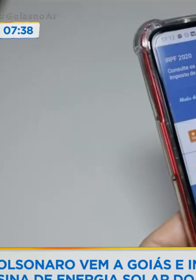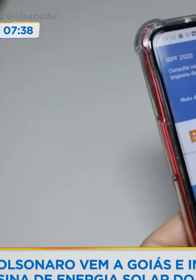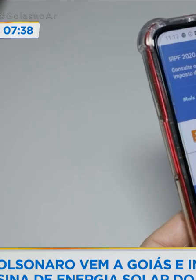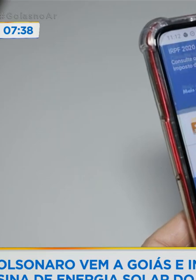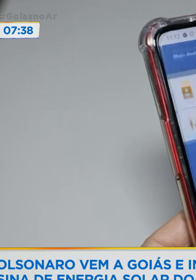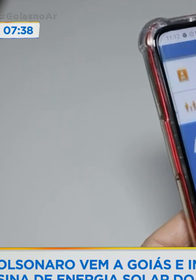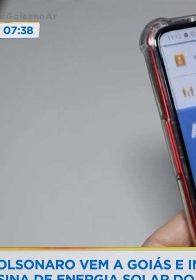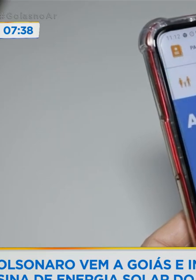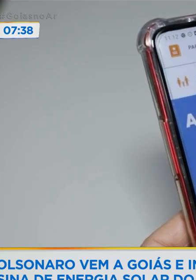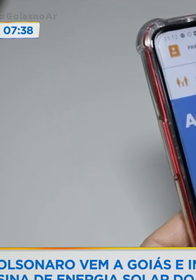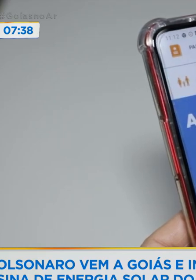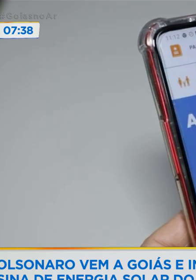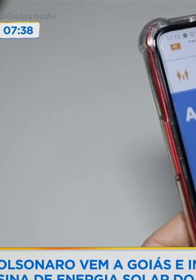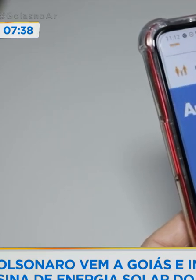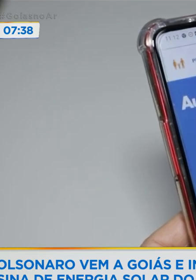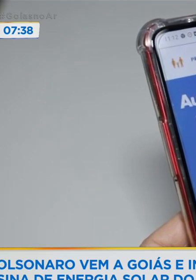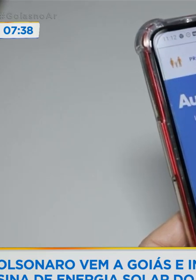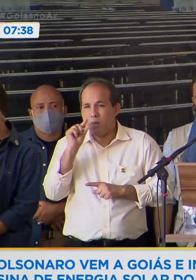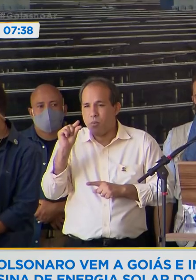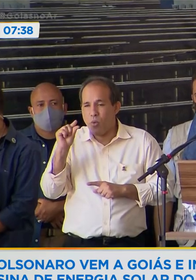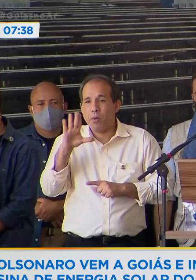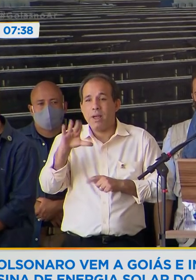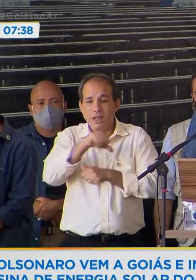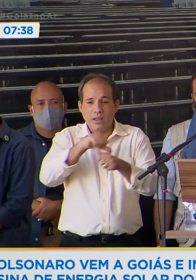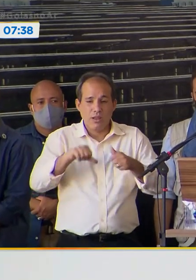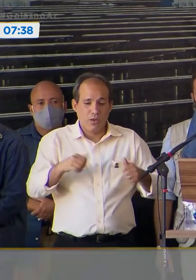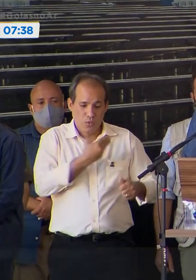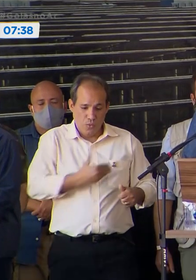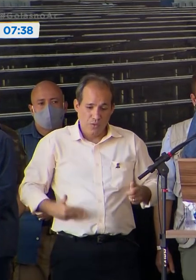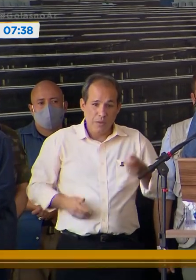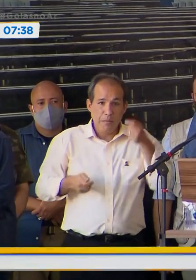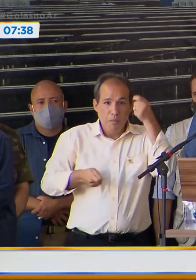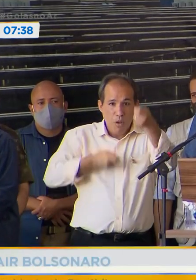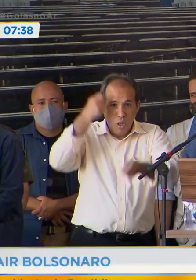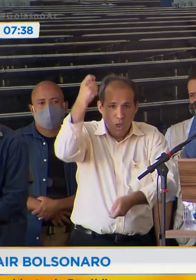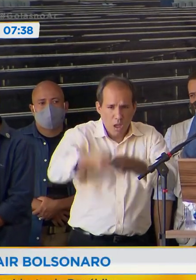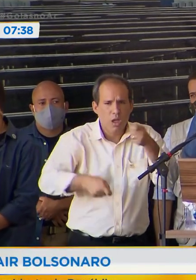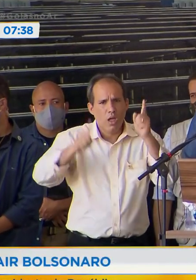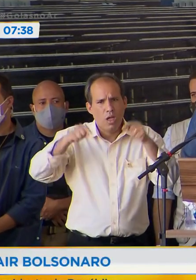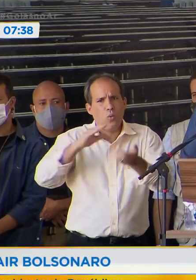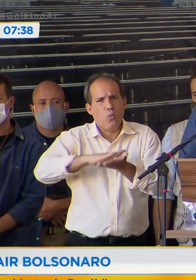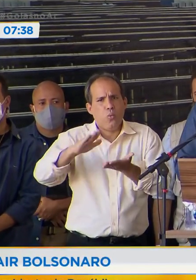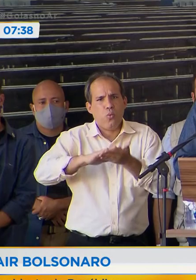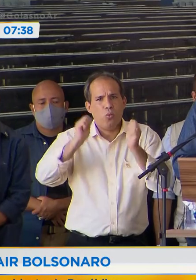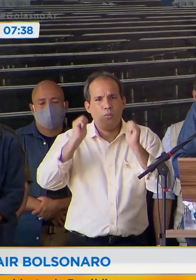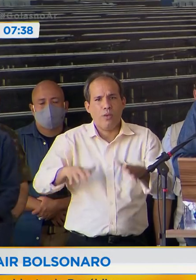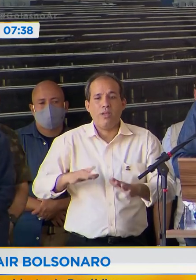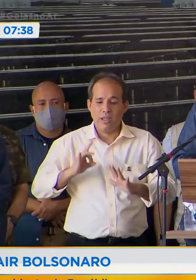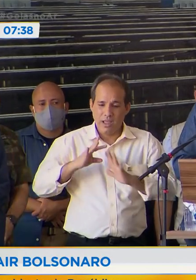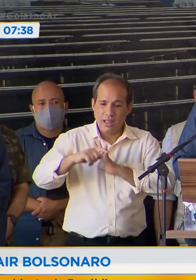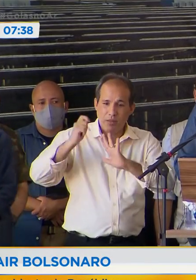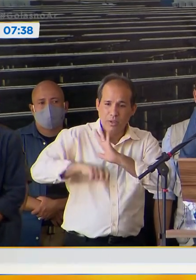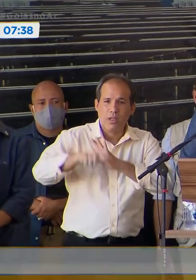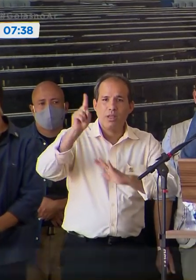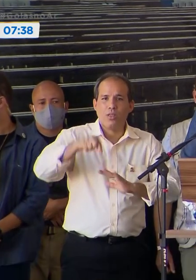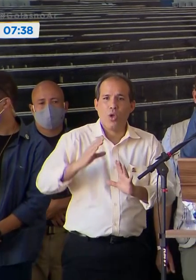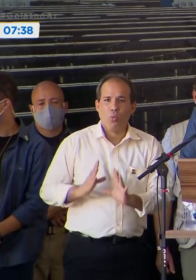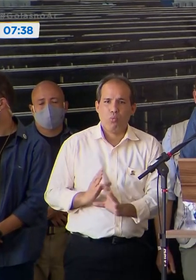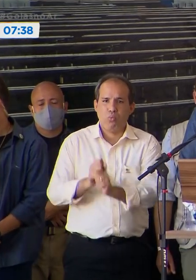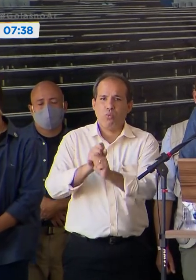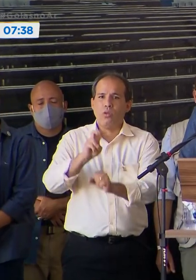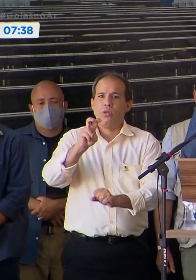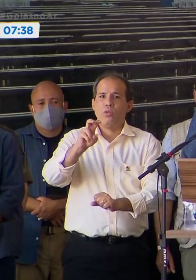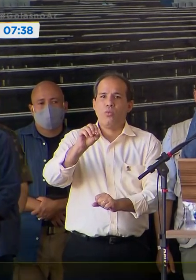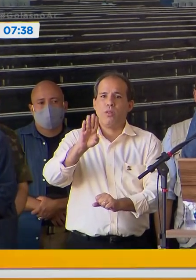emergencial que ainda não tem previsão de valor o brasil vocês gastam por mês 50 bilhões de